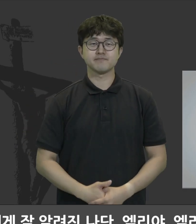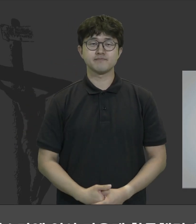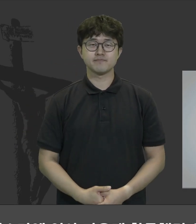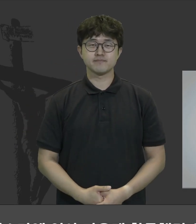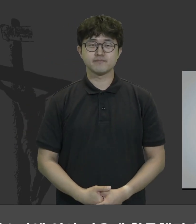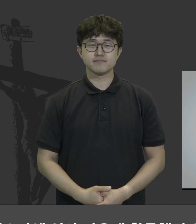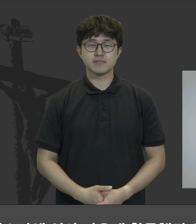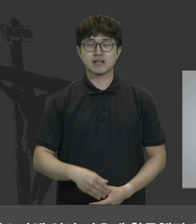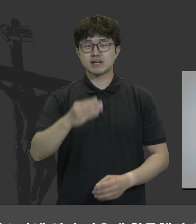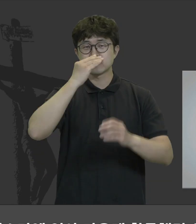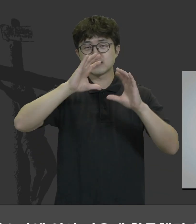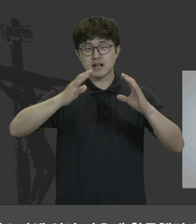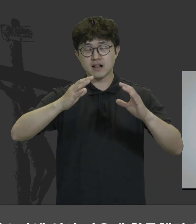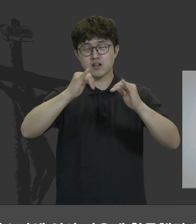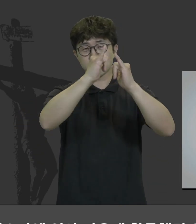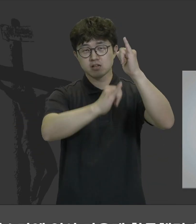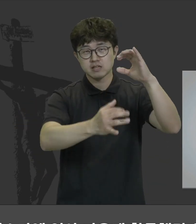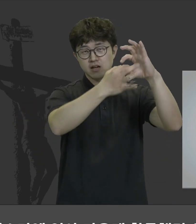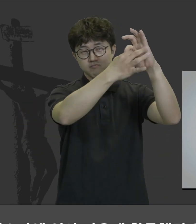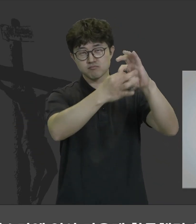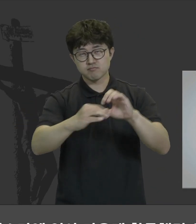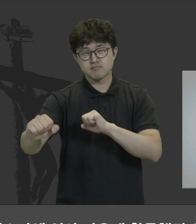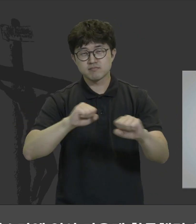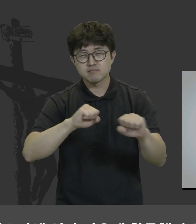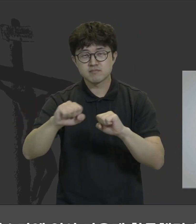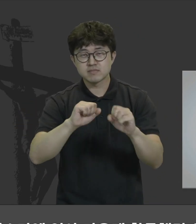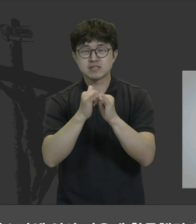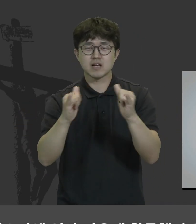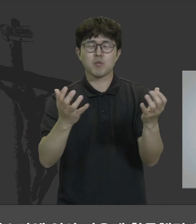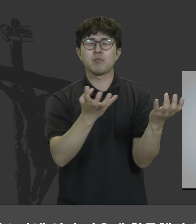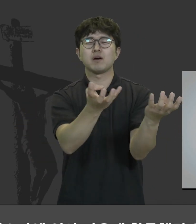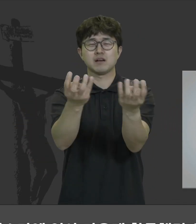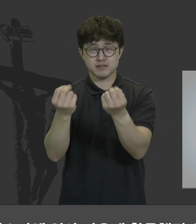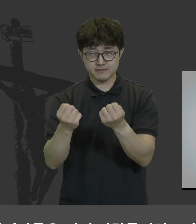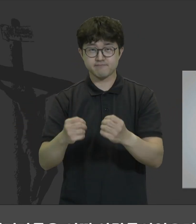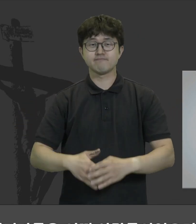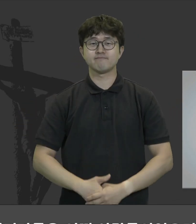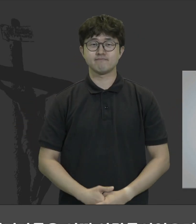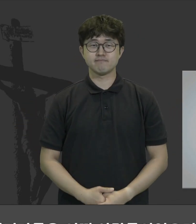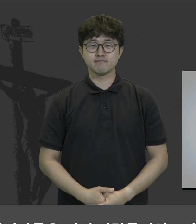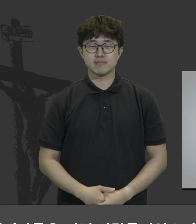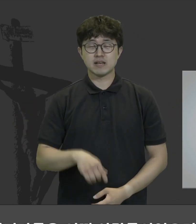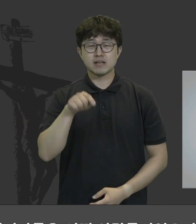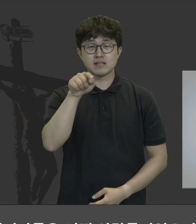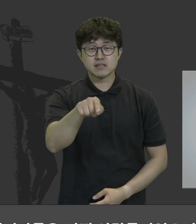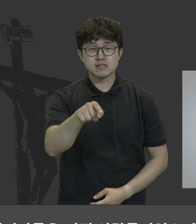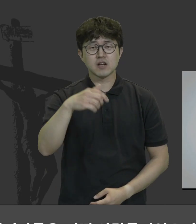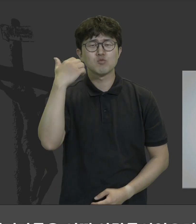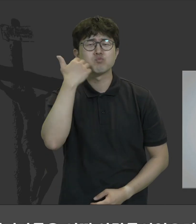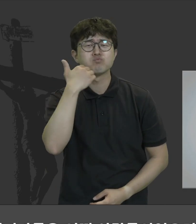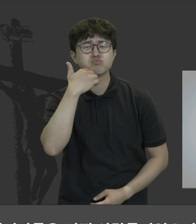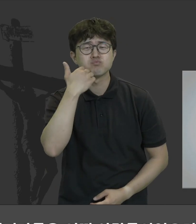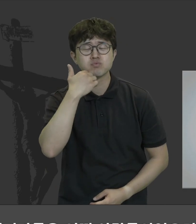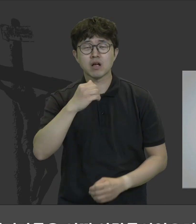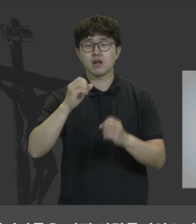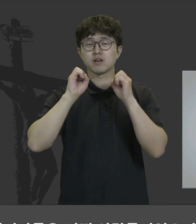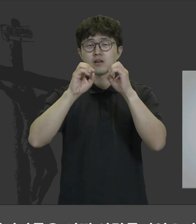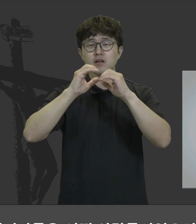이스라엘 역사 가운데 활동했던 선지자들도 많이 있습니다. 이 선지자들은 어떤 사람들이었으며 무슨